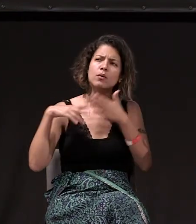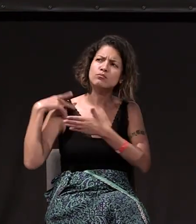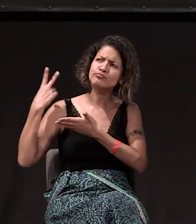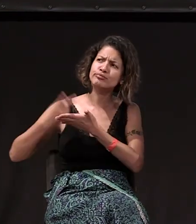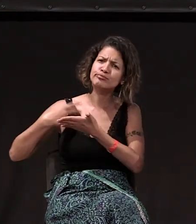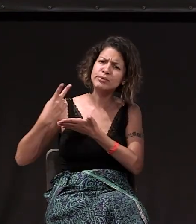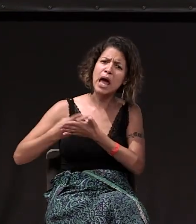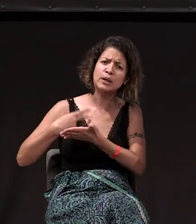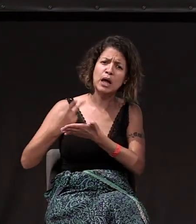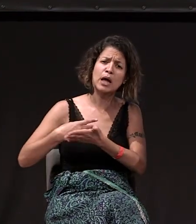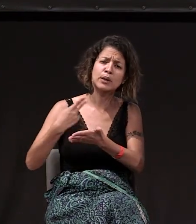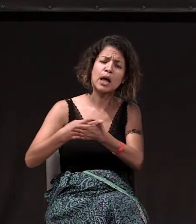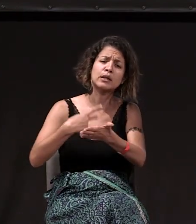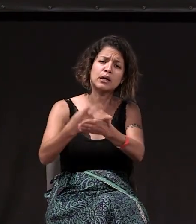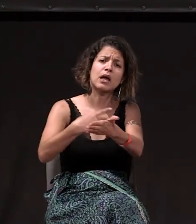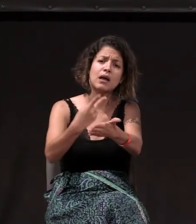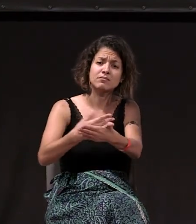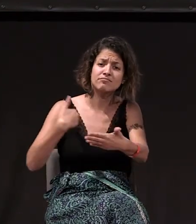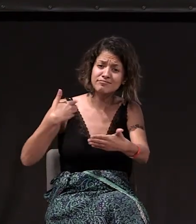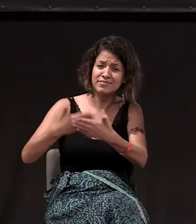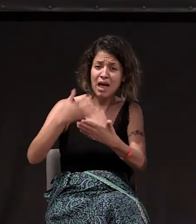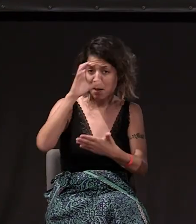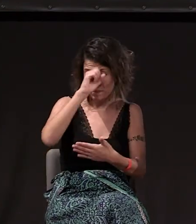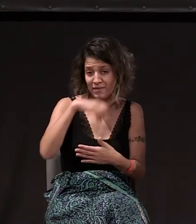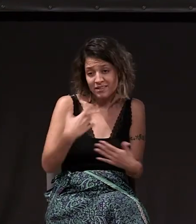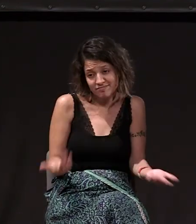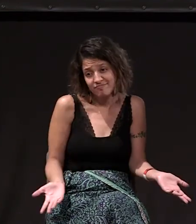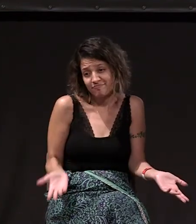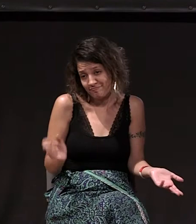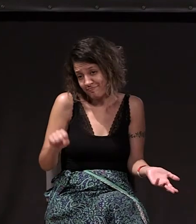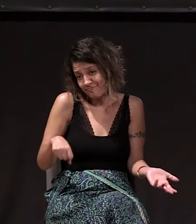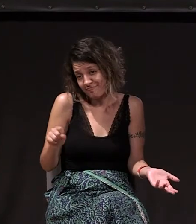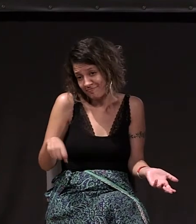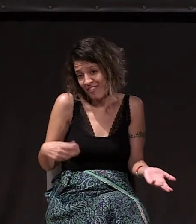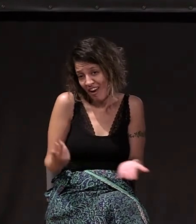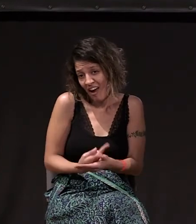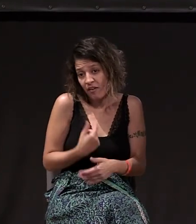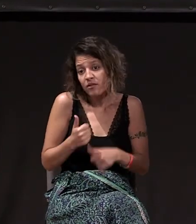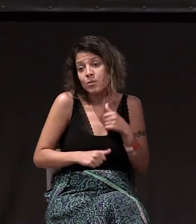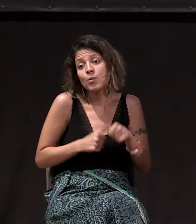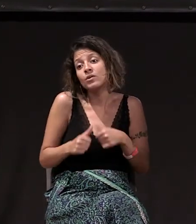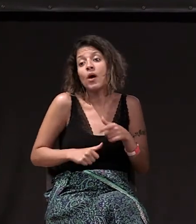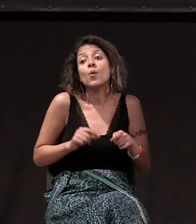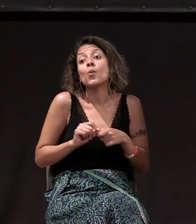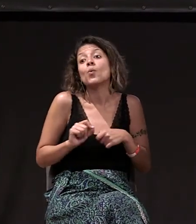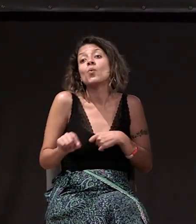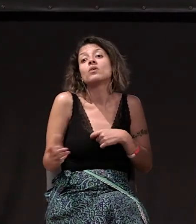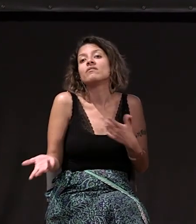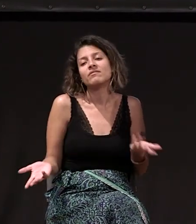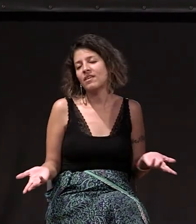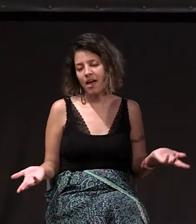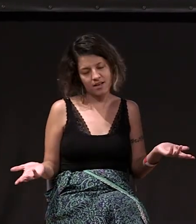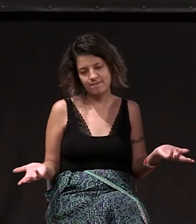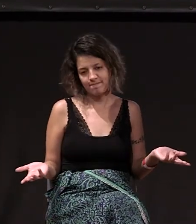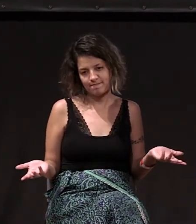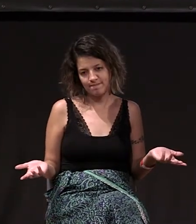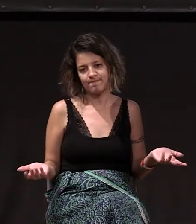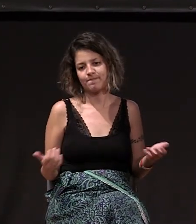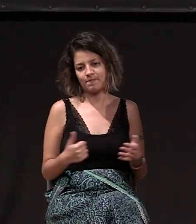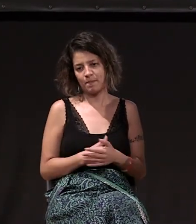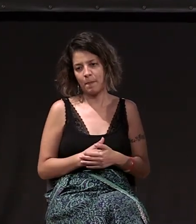está tudo errado que a gente aprende. Mas está tudo errado, vamos mudar. O que nós podemos fazer para mudar? Então, aí a